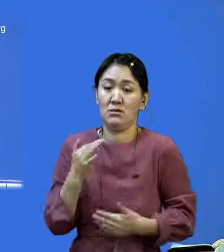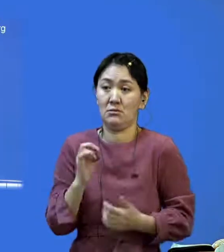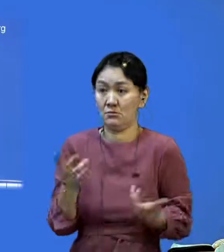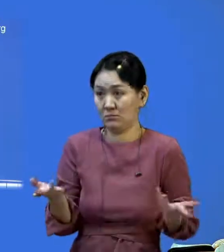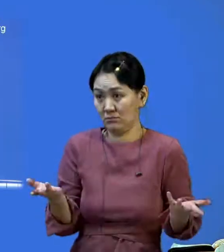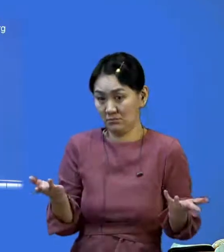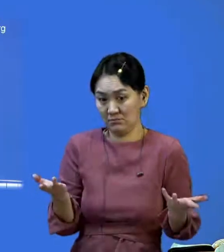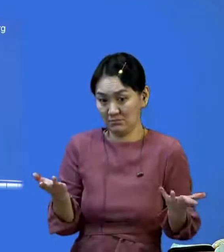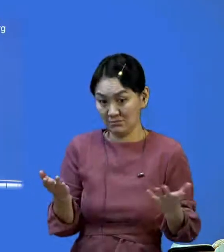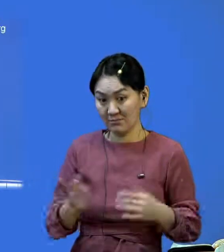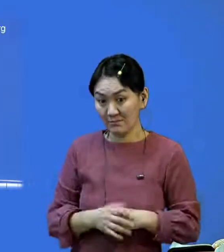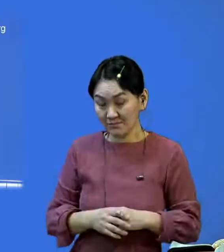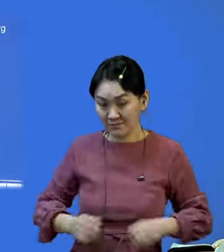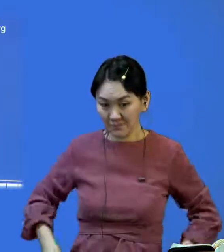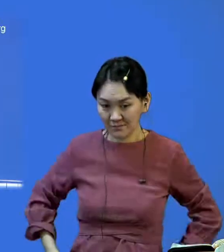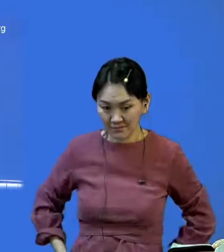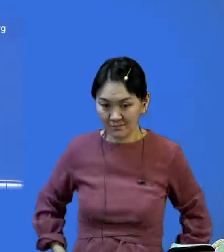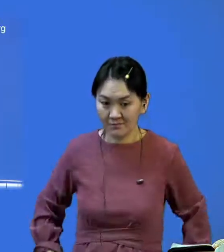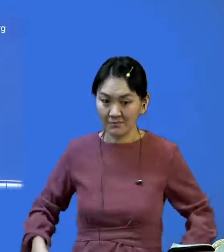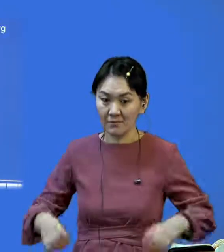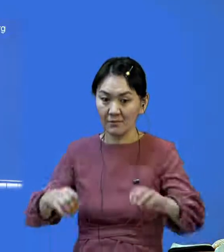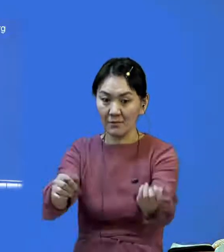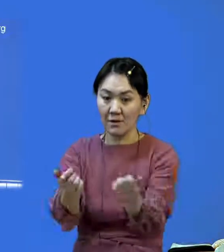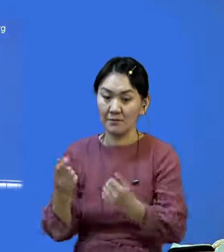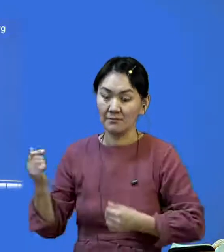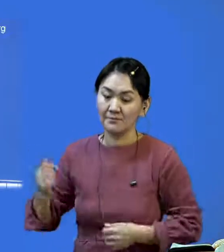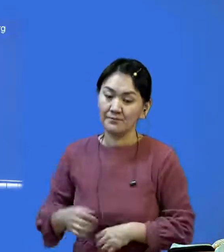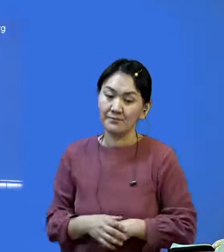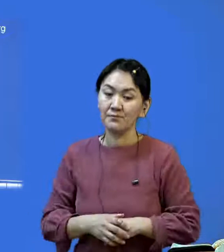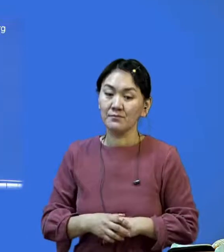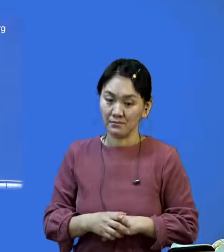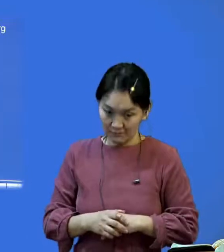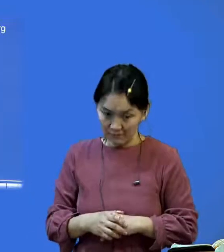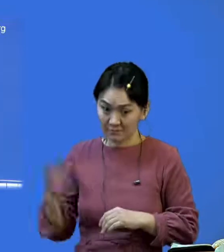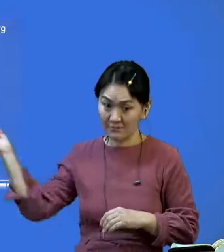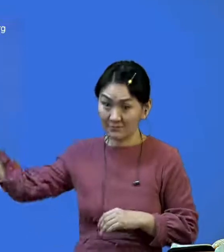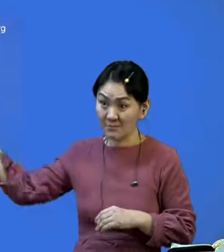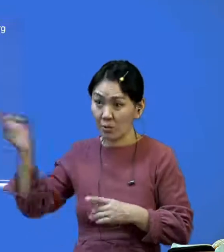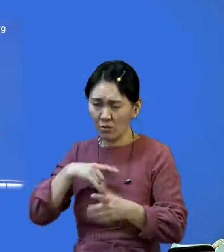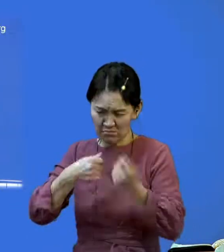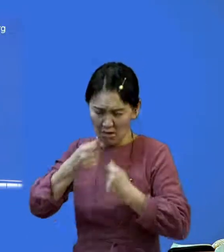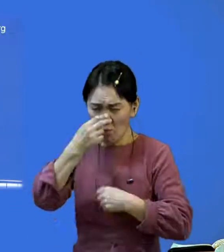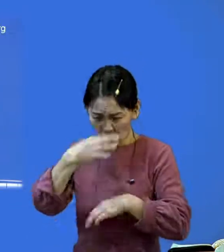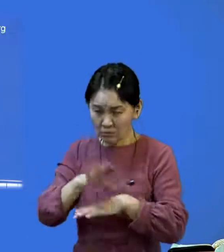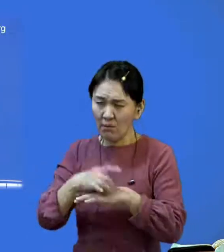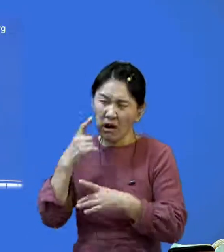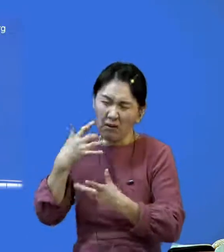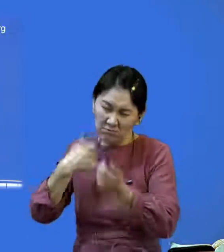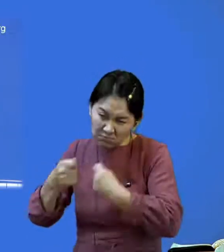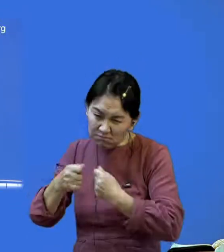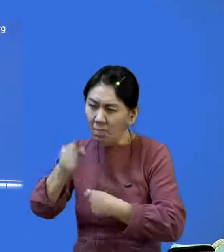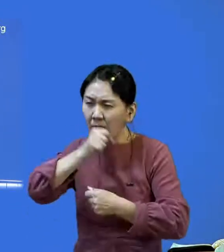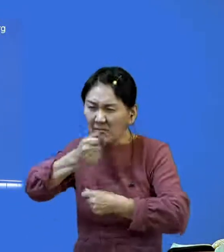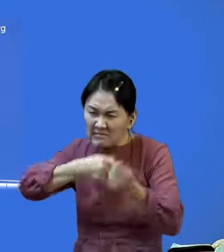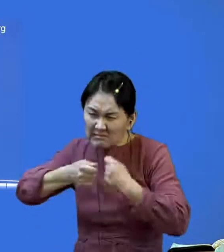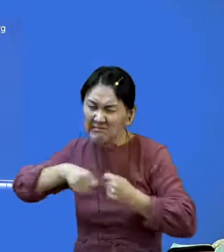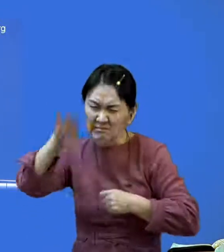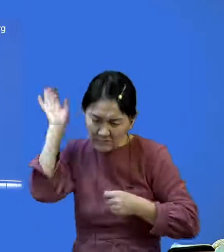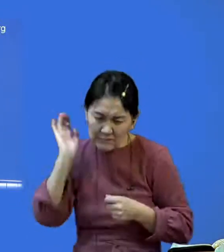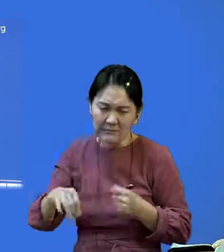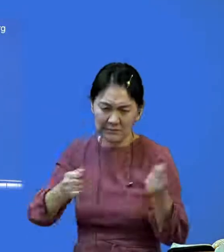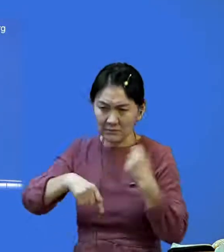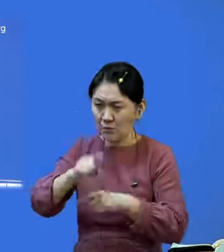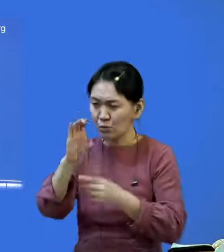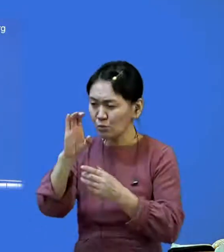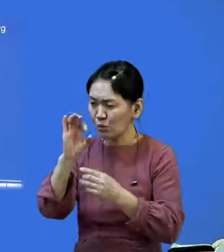За би өөрөө мөнгө олж хичээл ном хийдэг байсан тийм ээ, чихэр зарж үзлээ. Тийм ээ, дайрмаг зарж үзлээ,